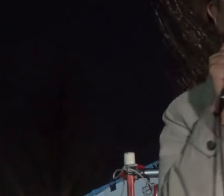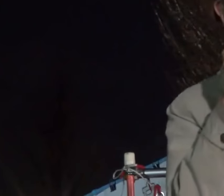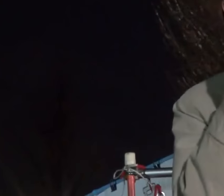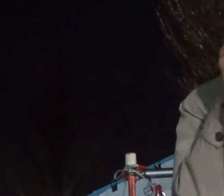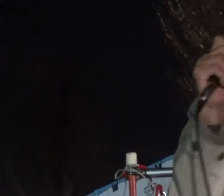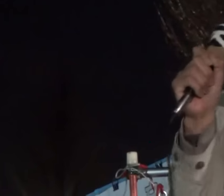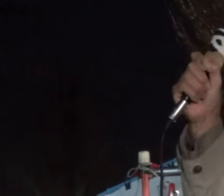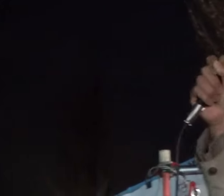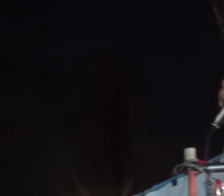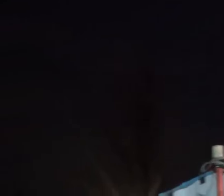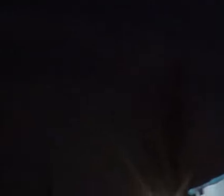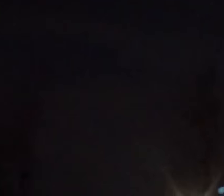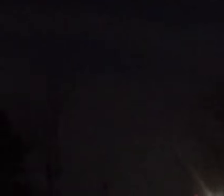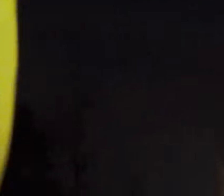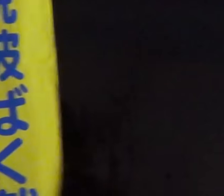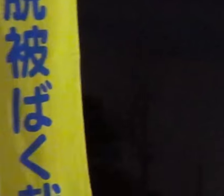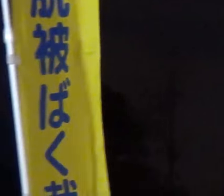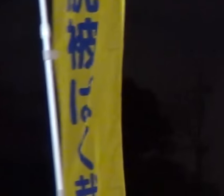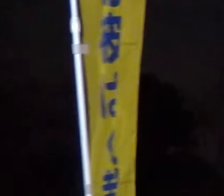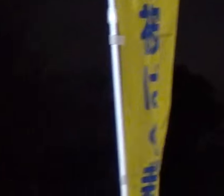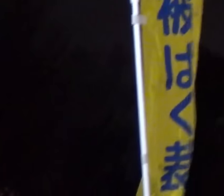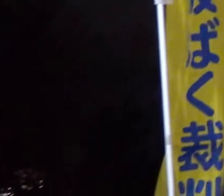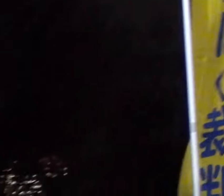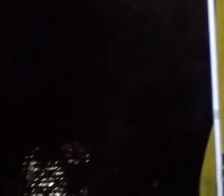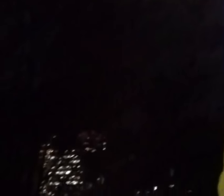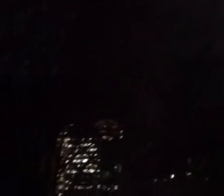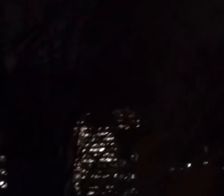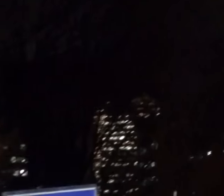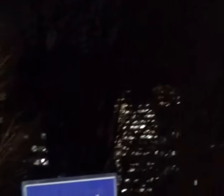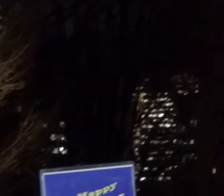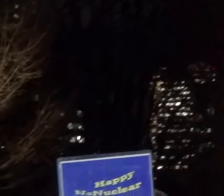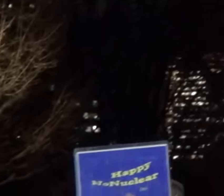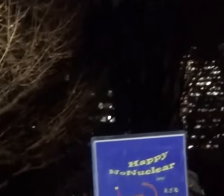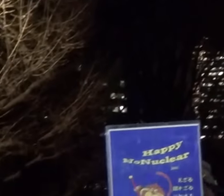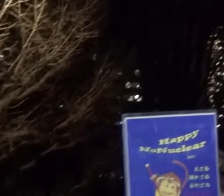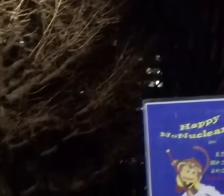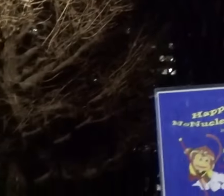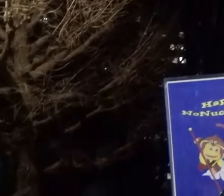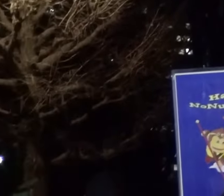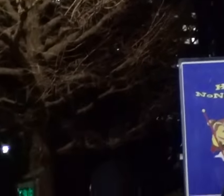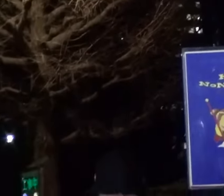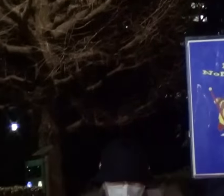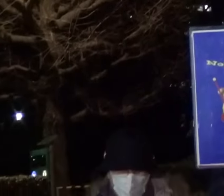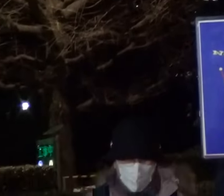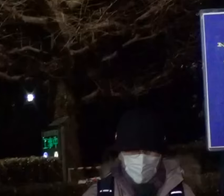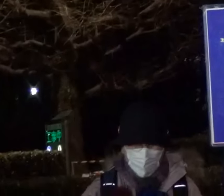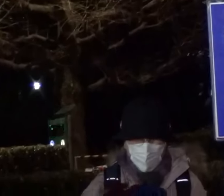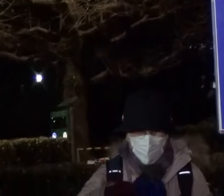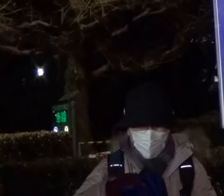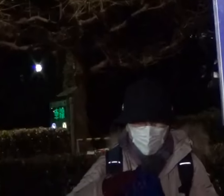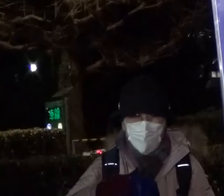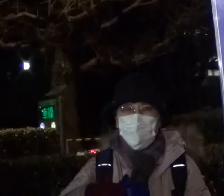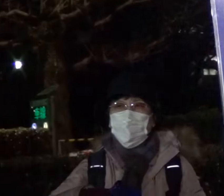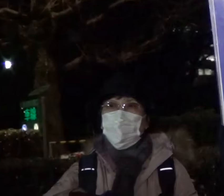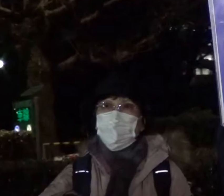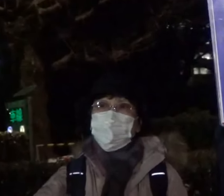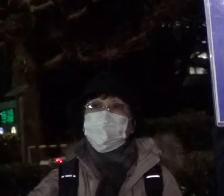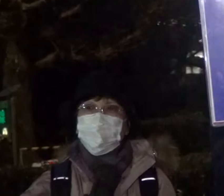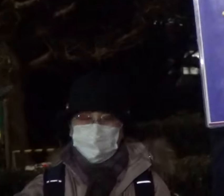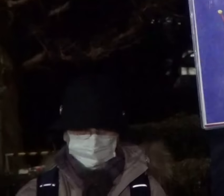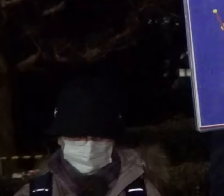これは宜野湾市の問題だけではない、沖縄だけの問題ではない、日本全国の問題なん